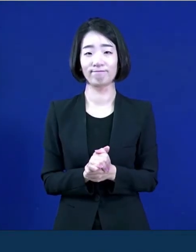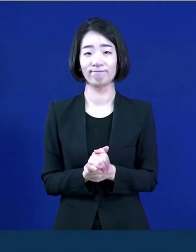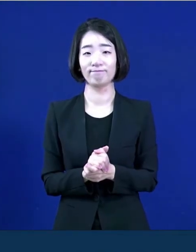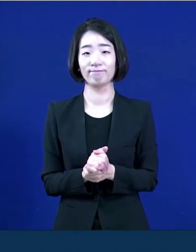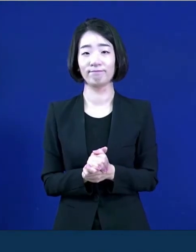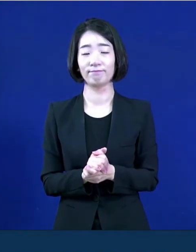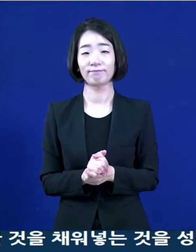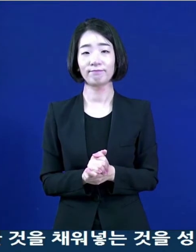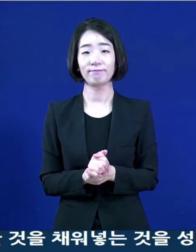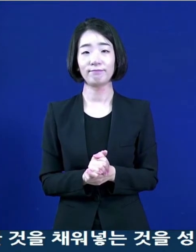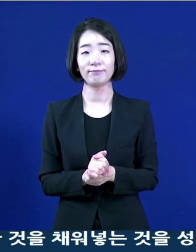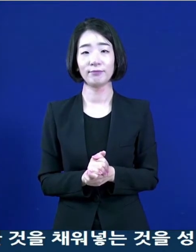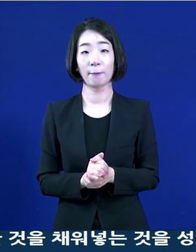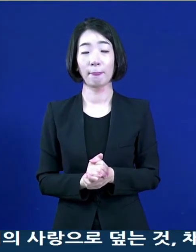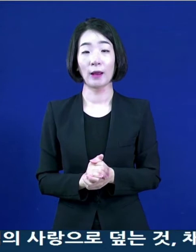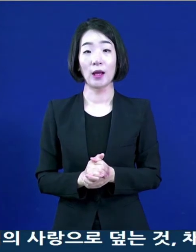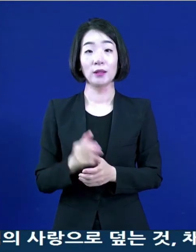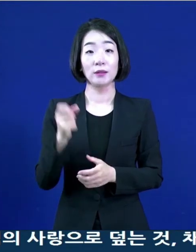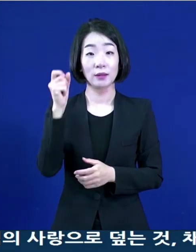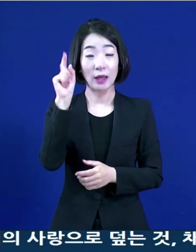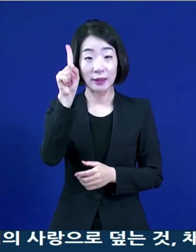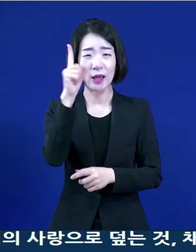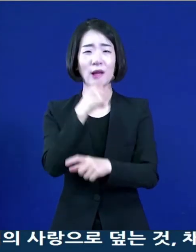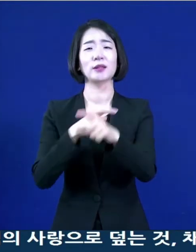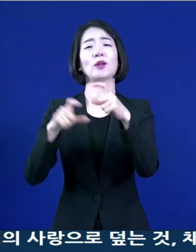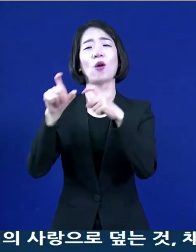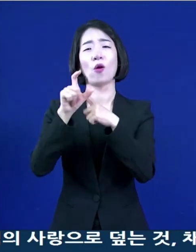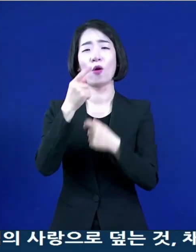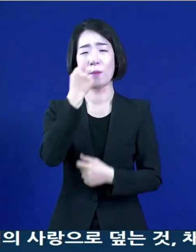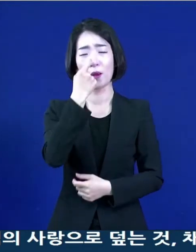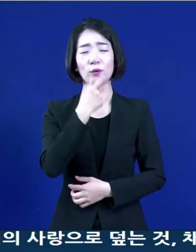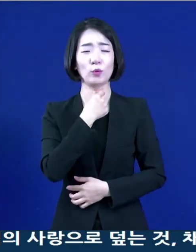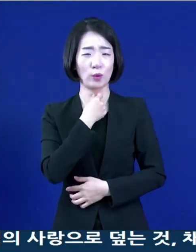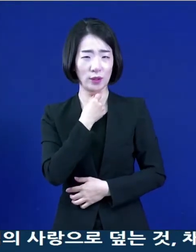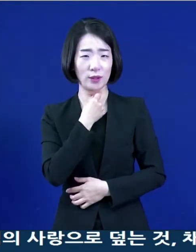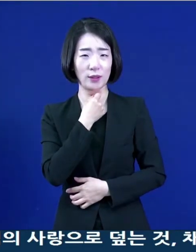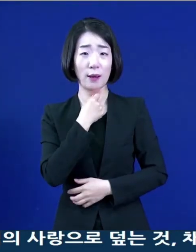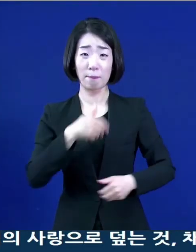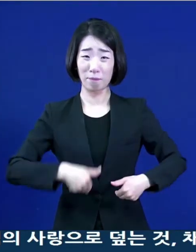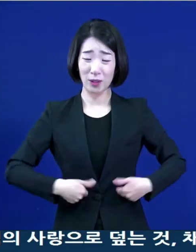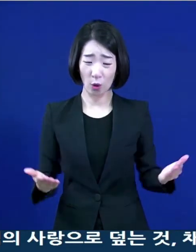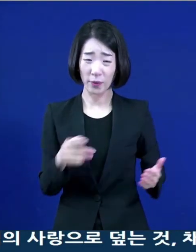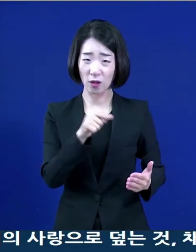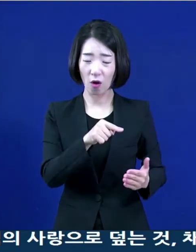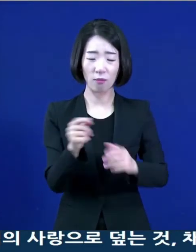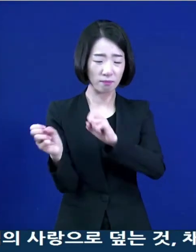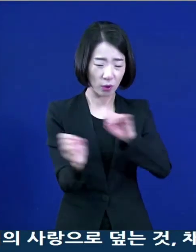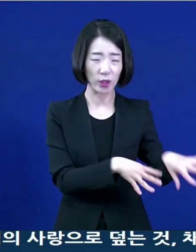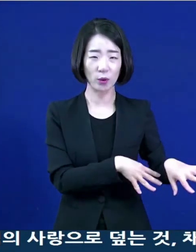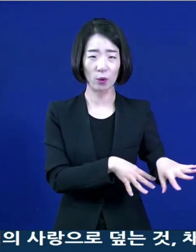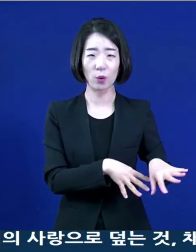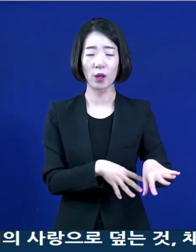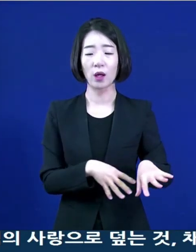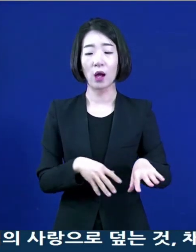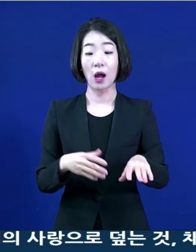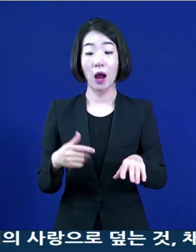여러분, 지혜 하나를 더 배우십시다. 불필요한 거 잘라내야 되고 필요한 거 채워 넣어야